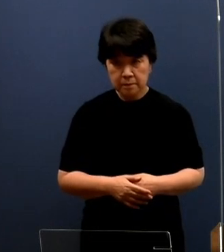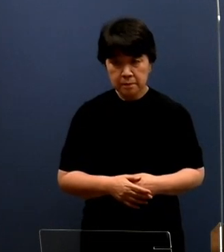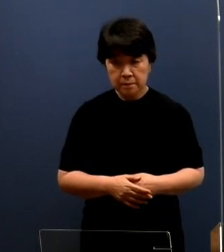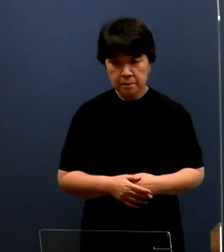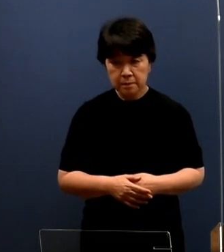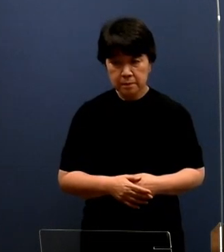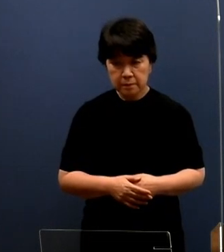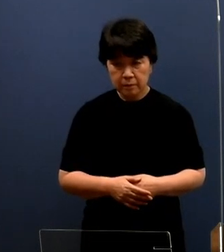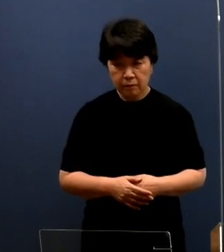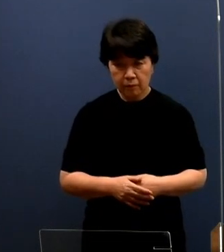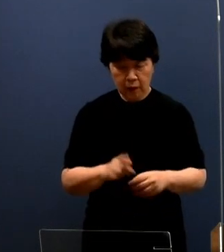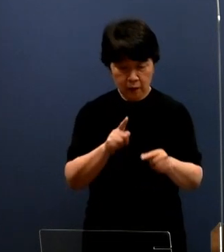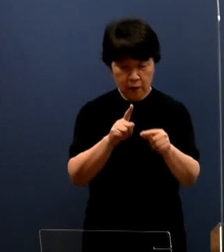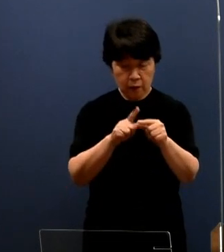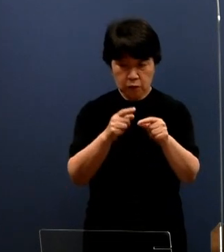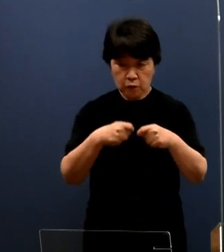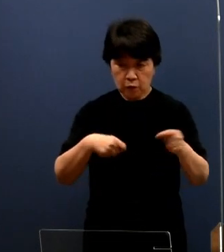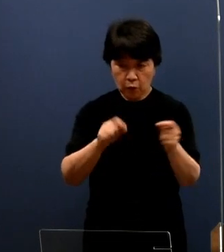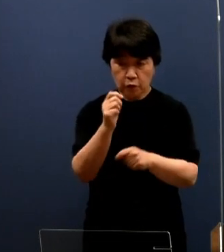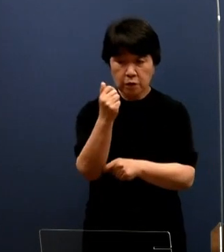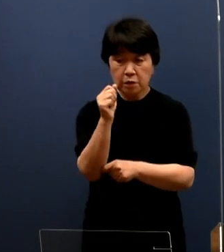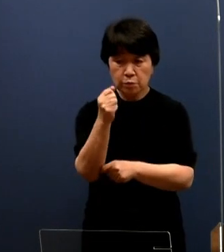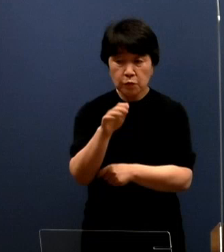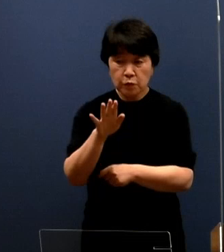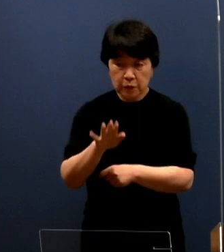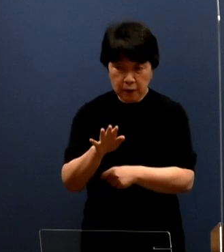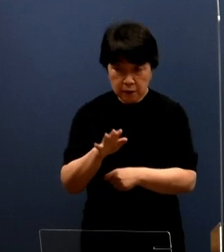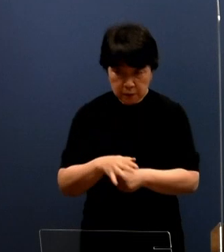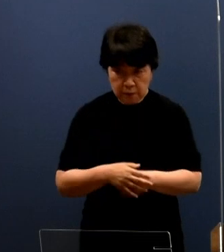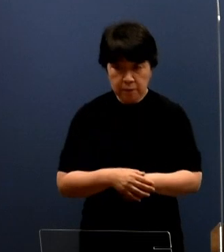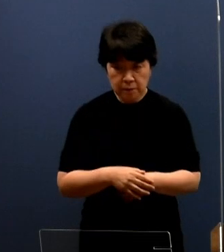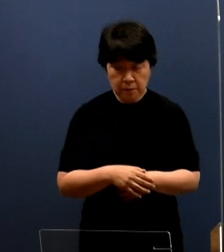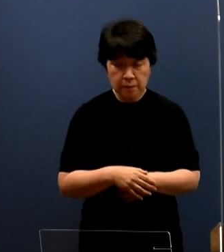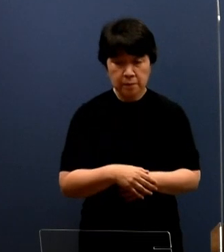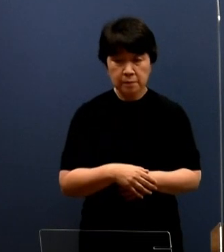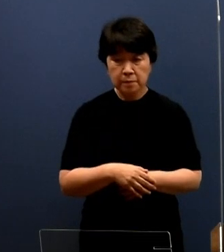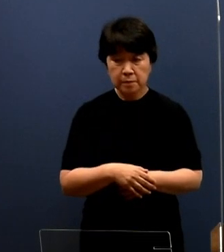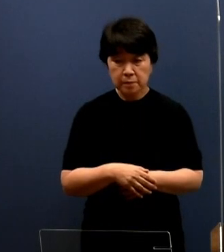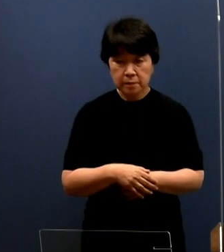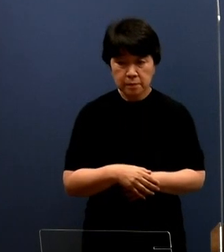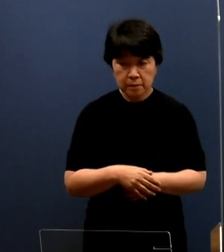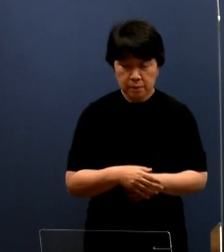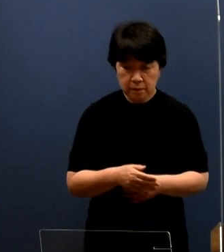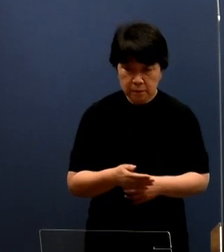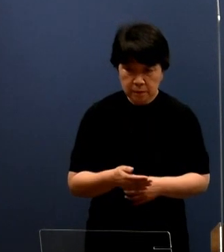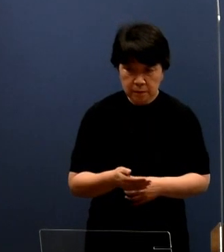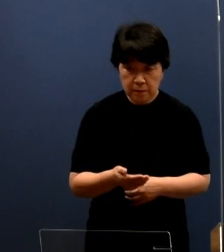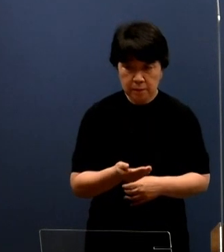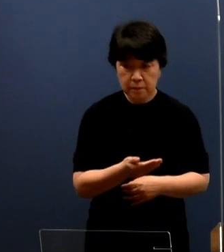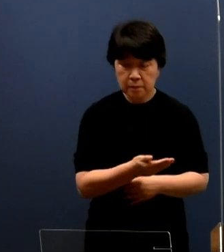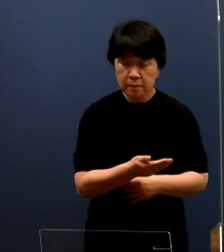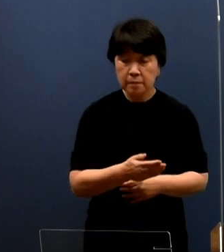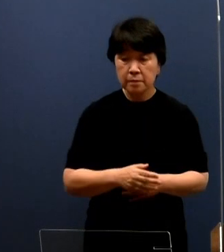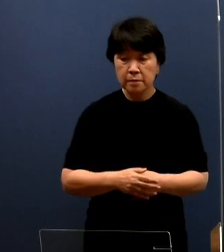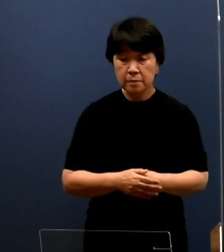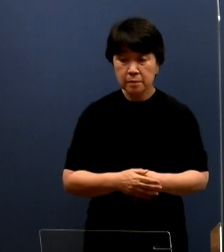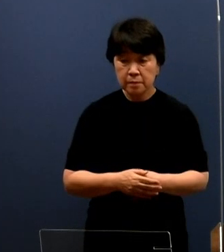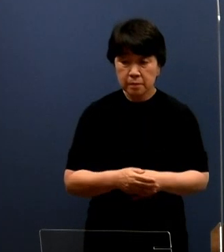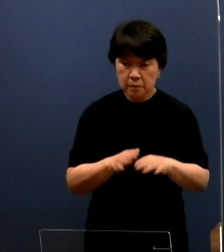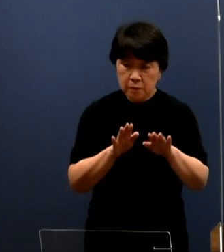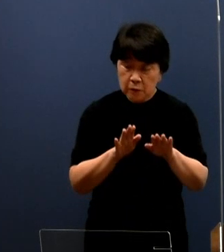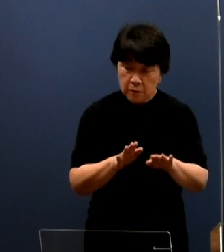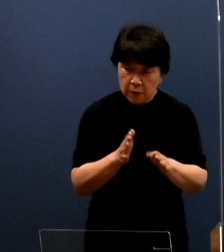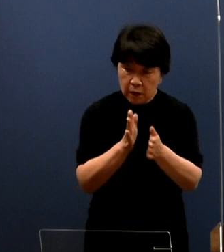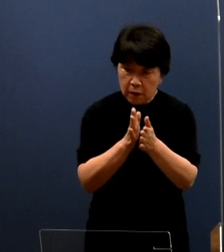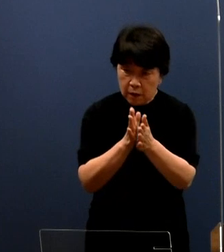みません、中国新聞の松本です。移動の自粛のことなんですけども、陽性のことなんですが、今県外